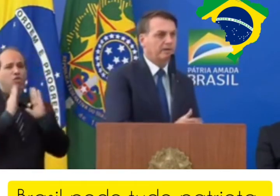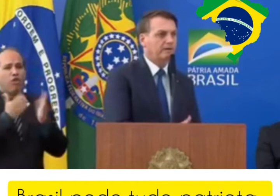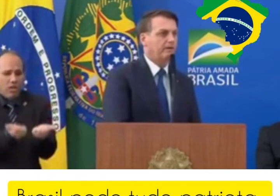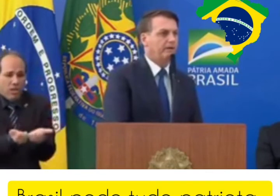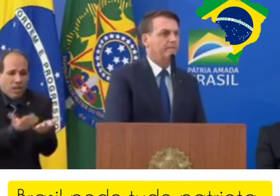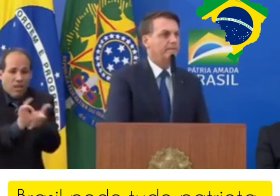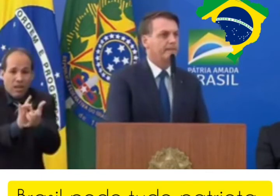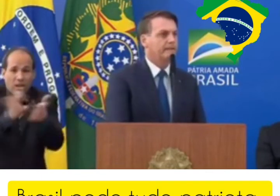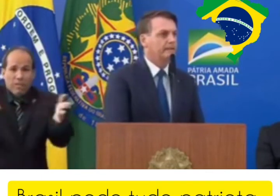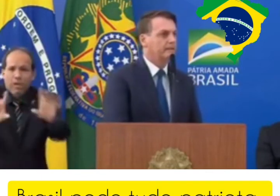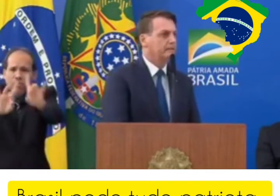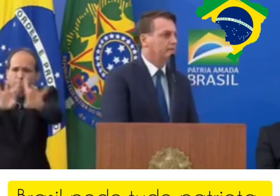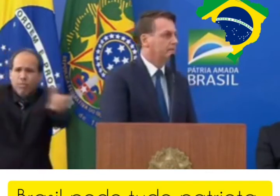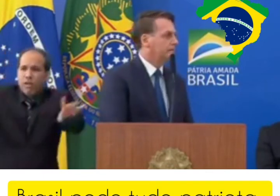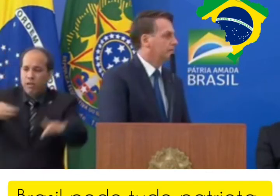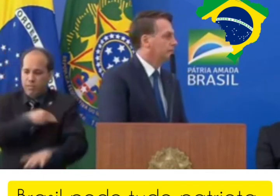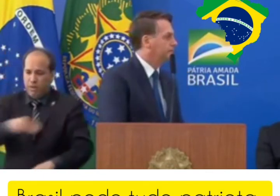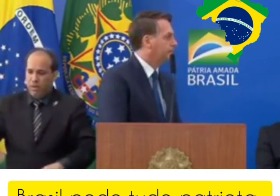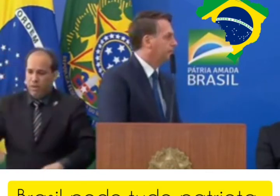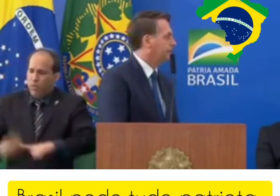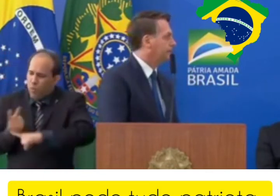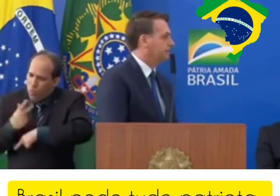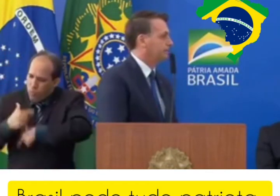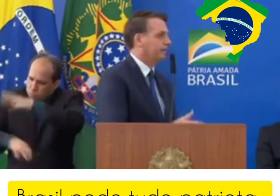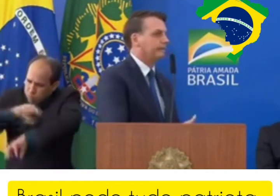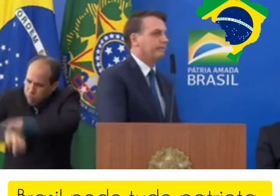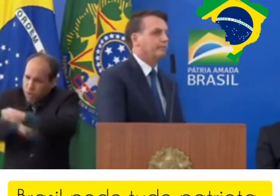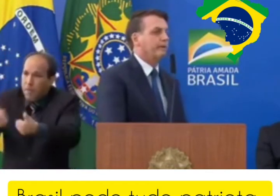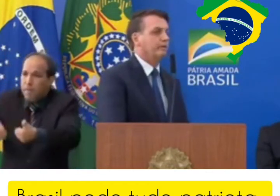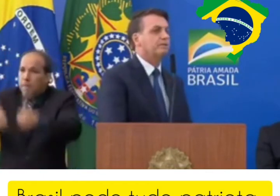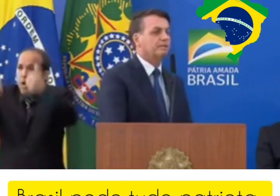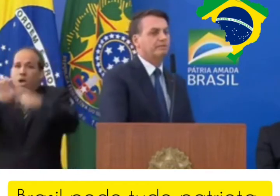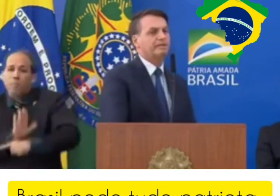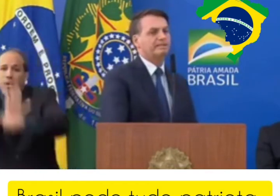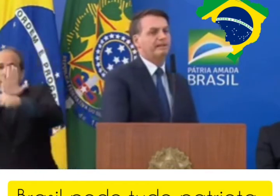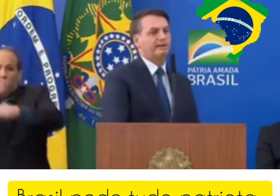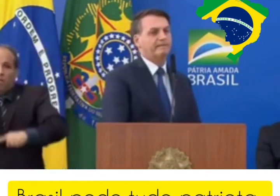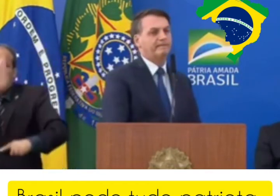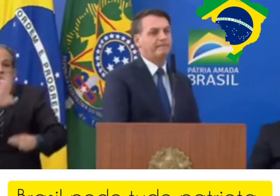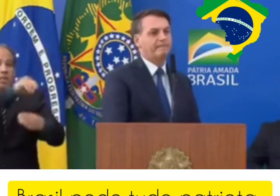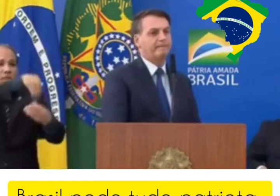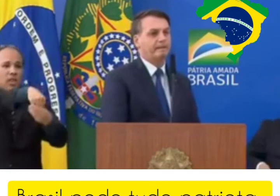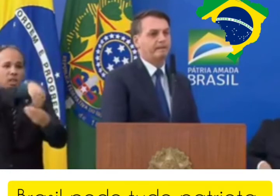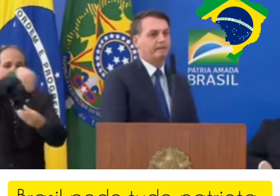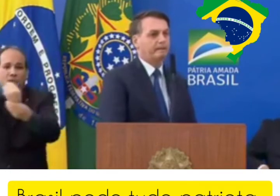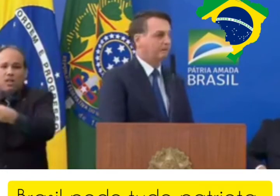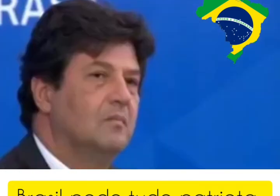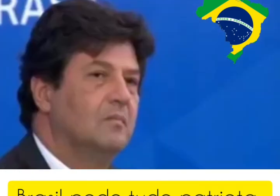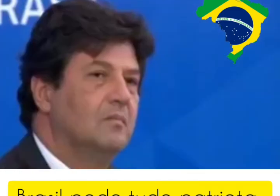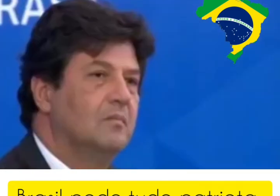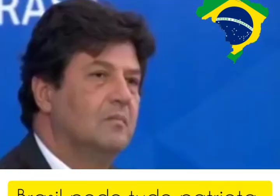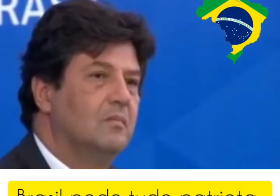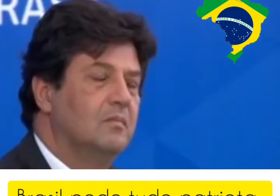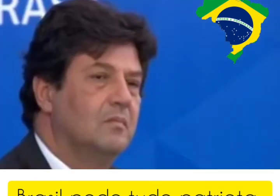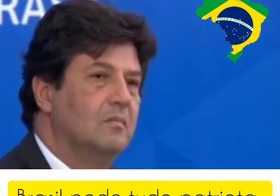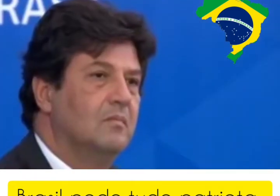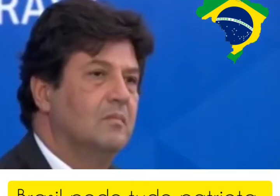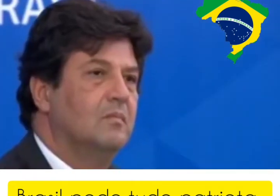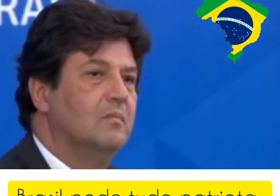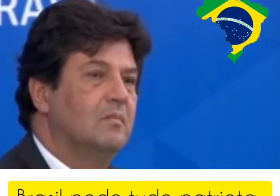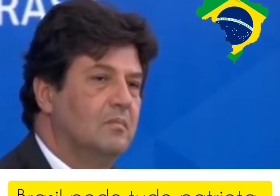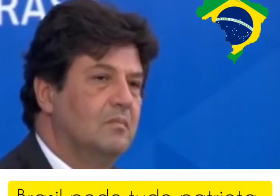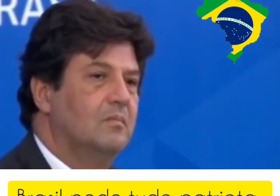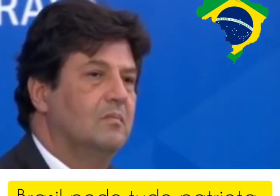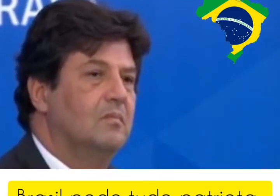para buscar o melhor para o Brasil por meio do seu ministério. Eu tenho certeza que ele sai com a